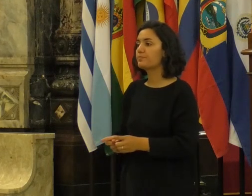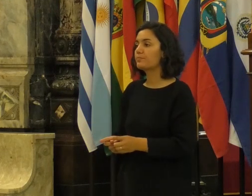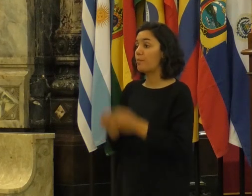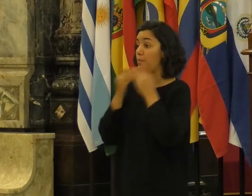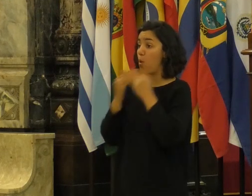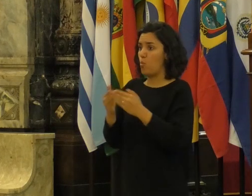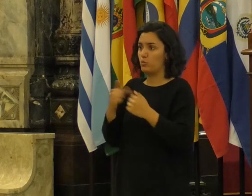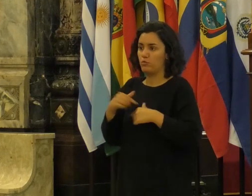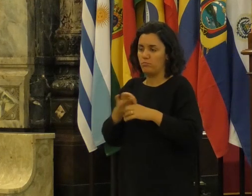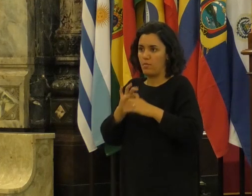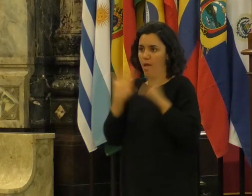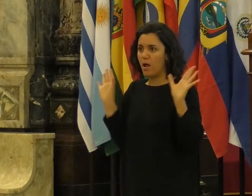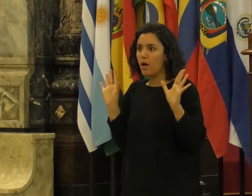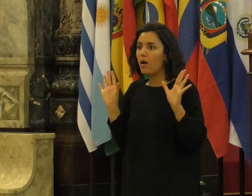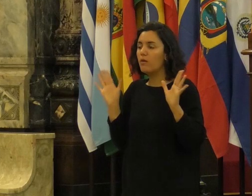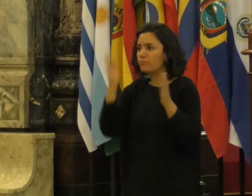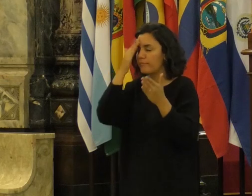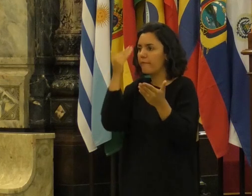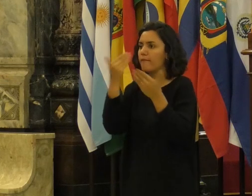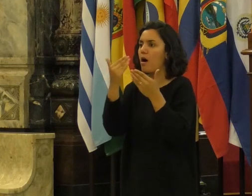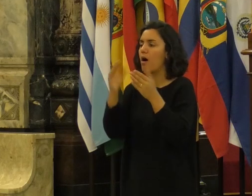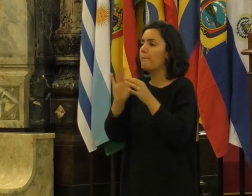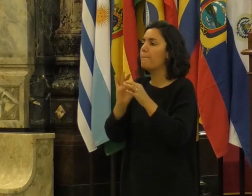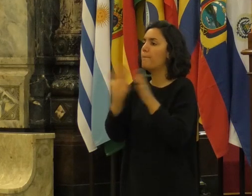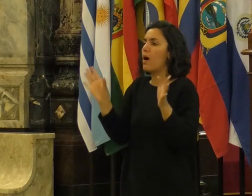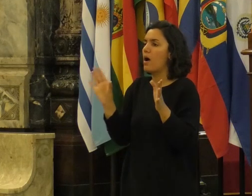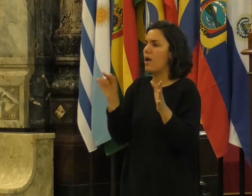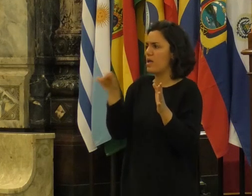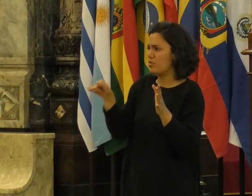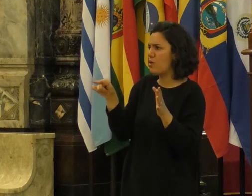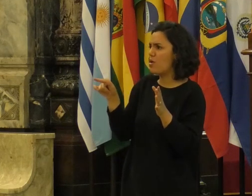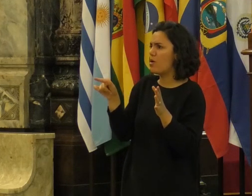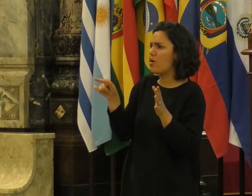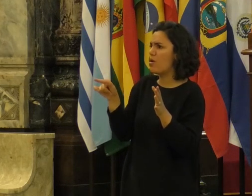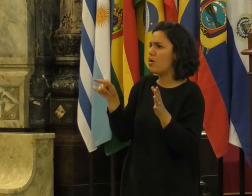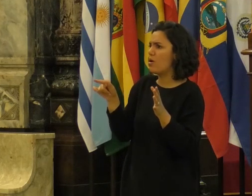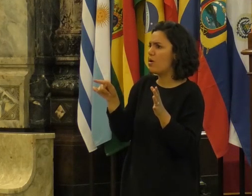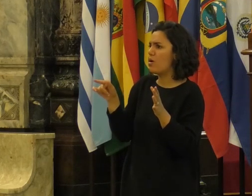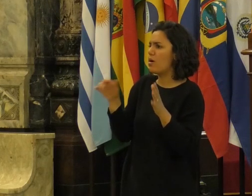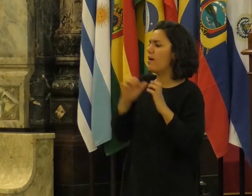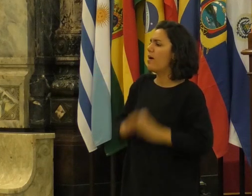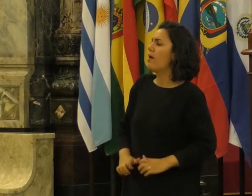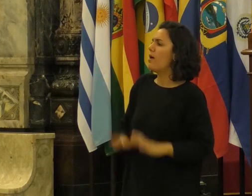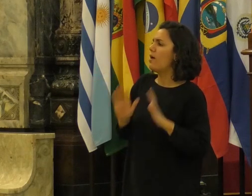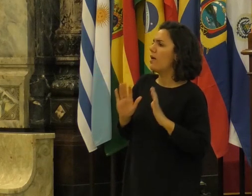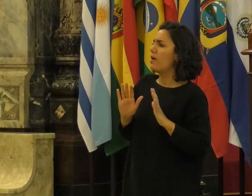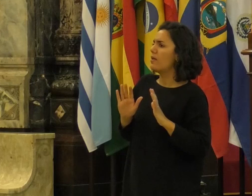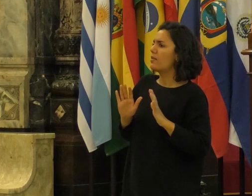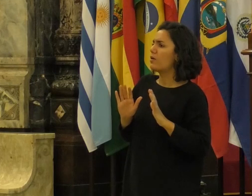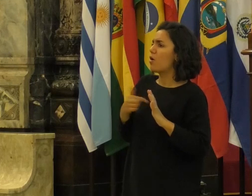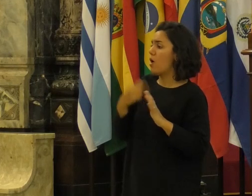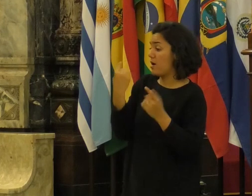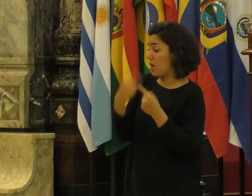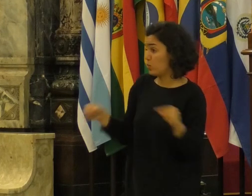pregunto así con franqueza, ¿es moral usar recursos que no usamos